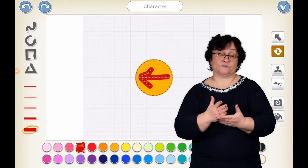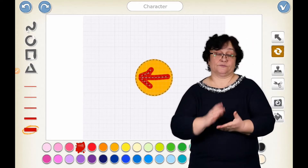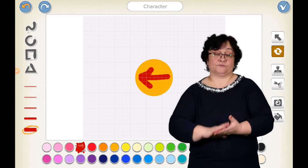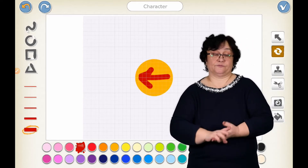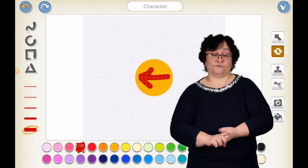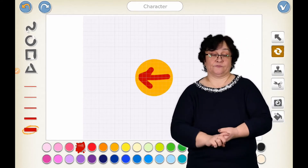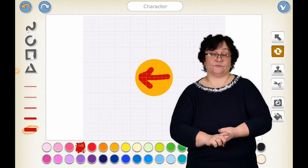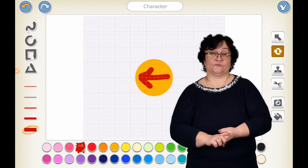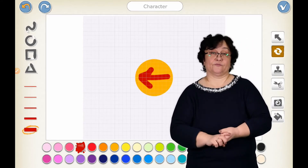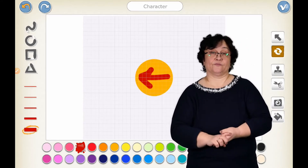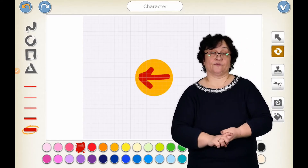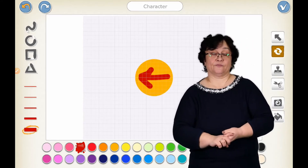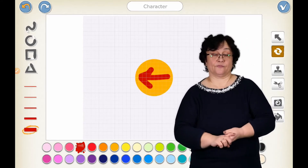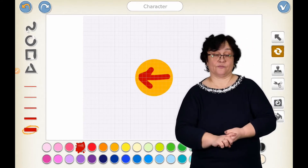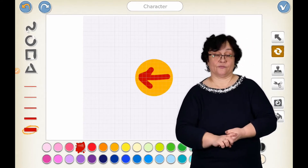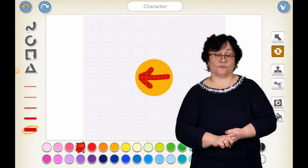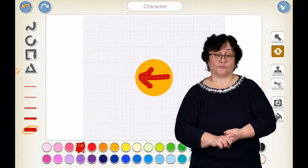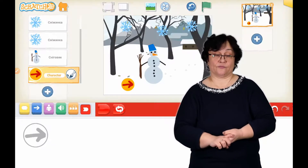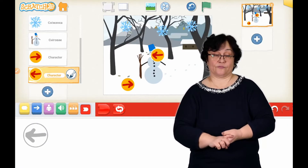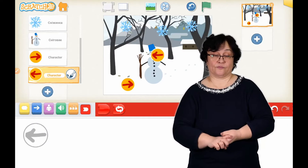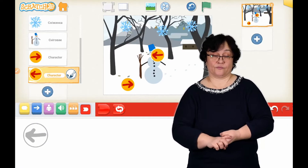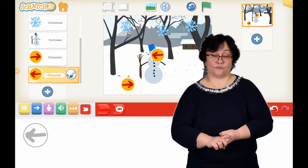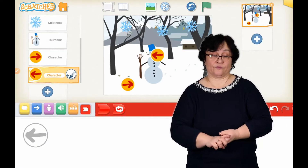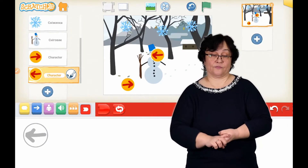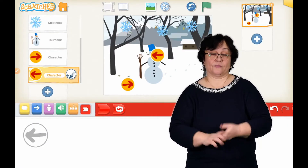ми розвернули вліво. Готово.